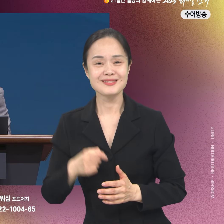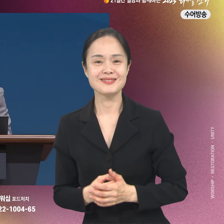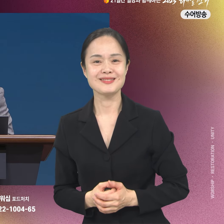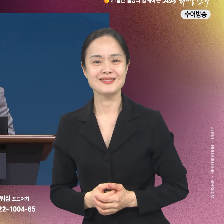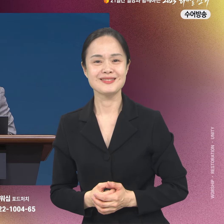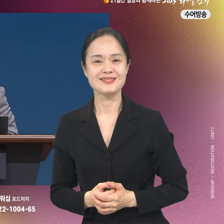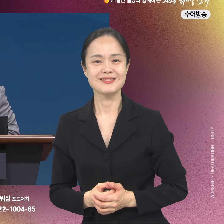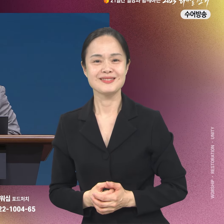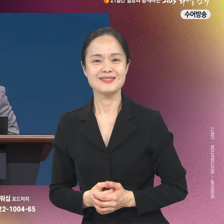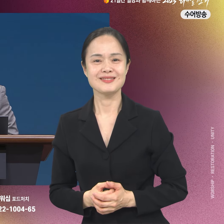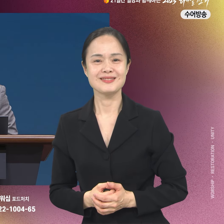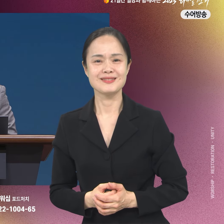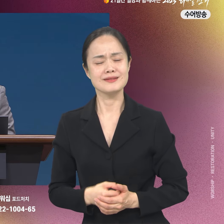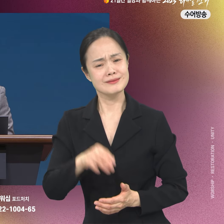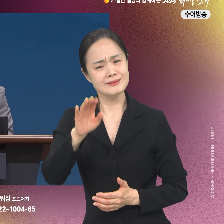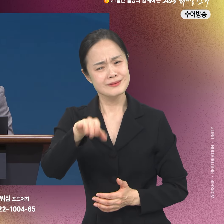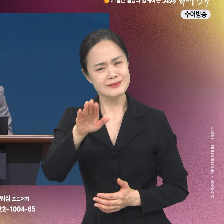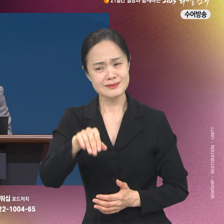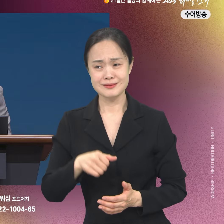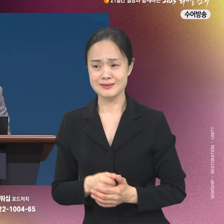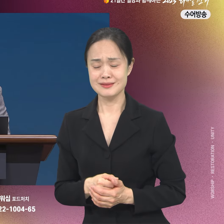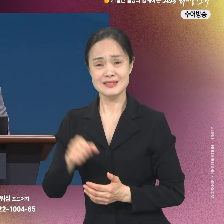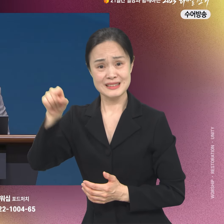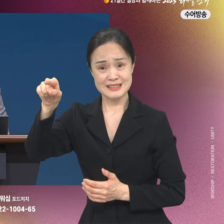몰몬교도들은 그 배급사를 너무 싫어한대요.